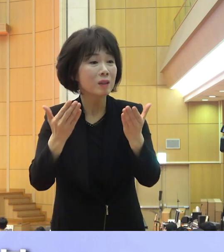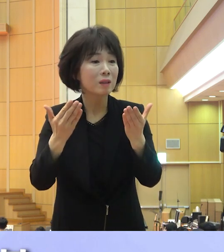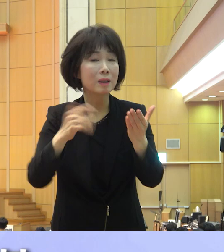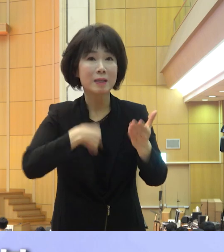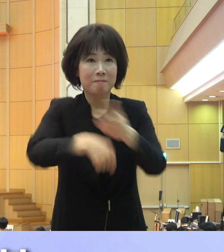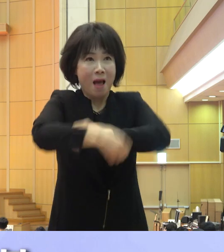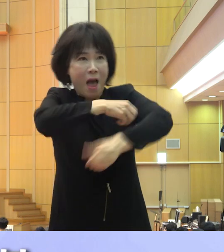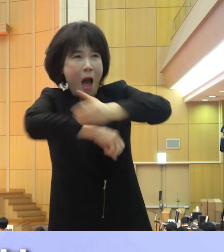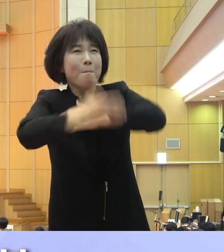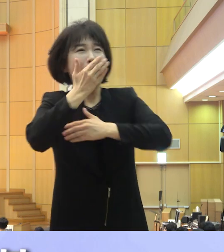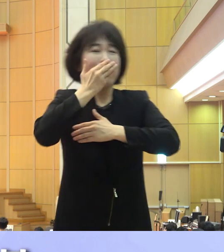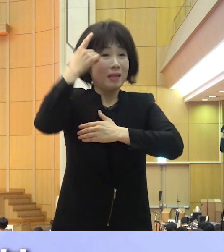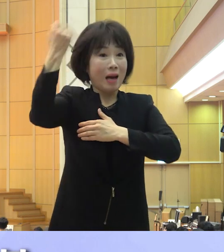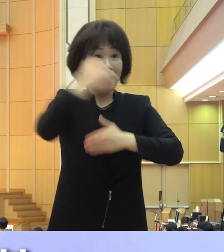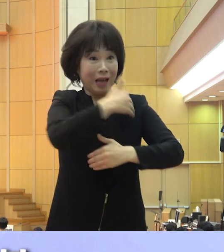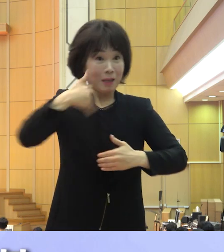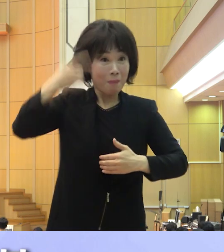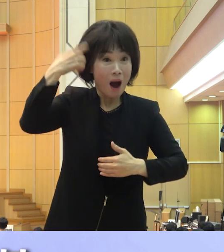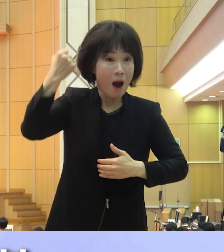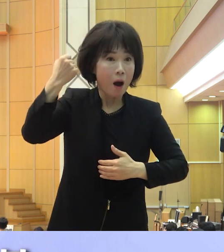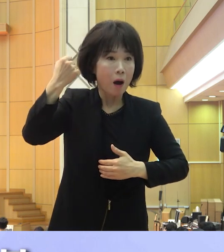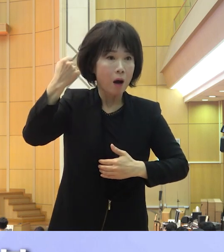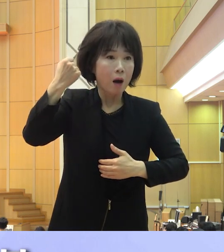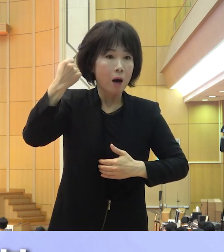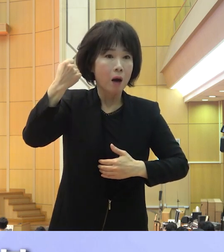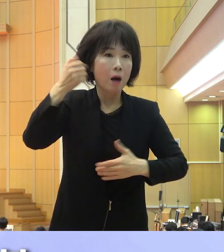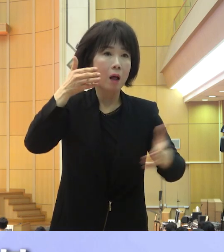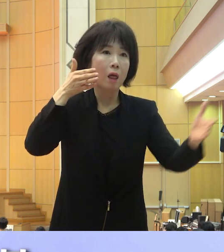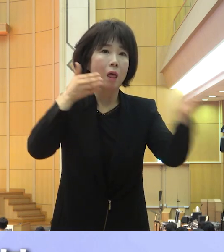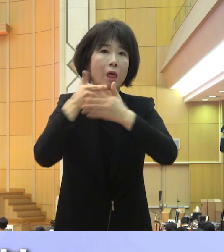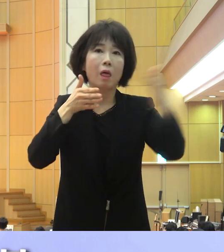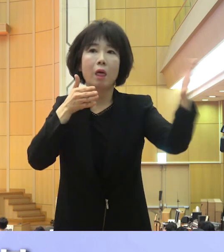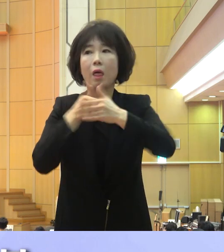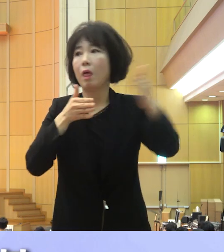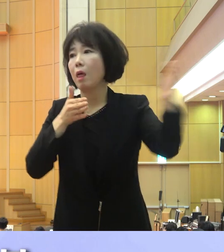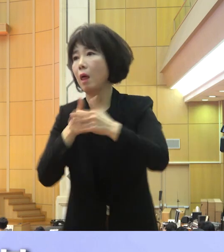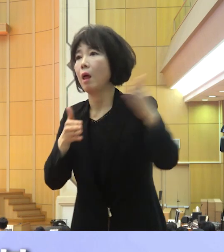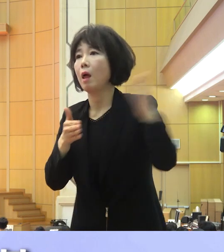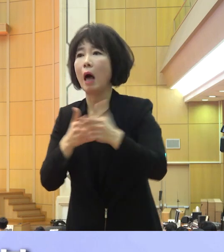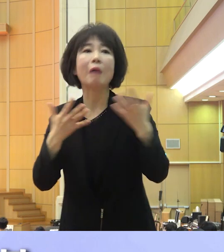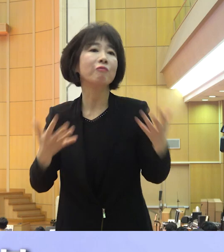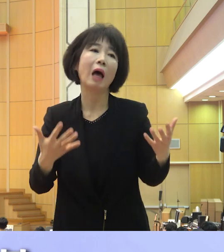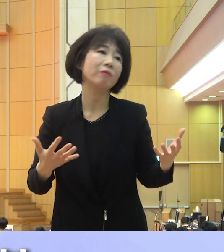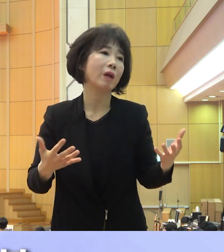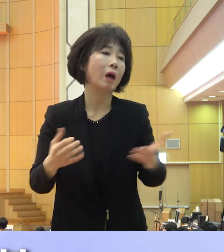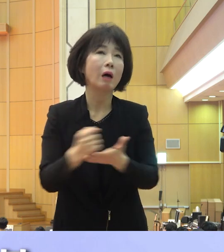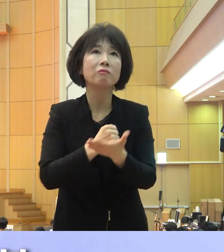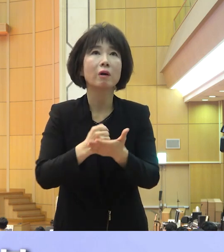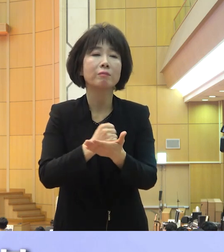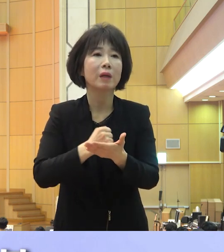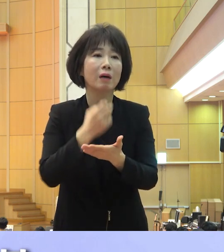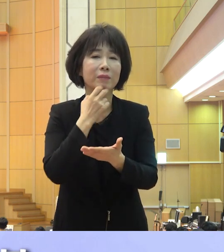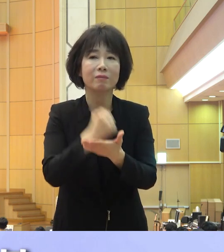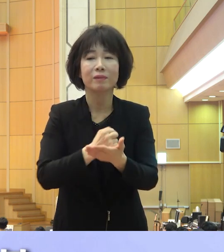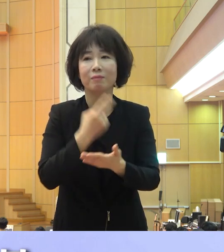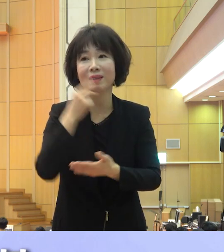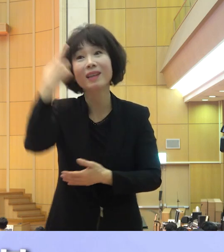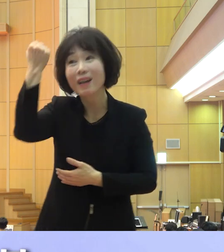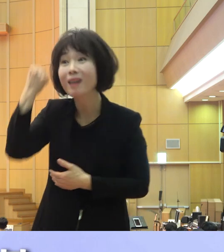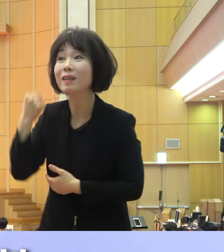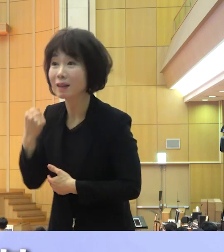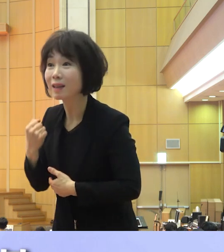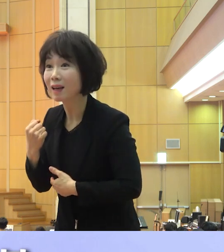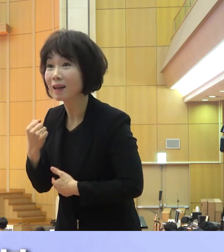되는 줄 알지만 그렇게 되는 게 아니에요. 그러니까 세상 사람들은 모르니까 운 찾는 것이고, 우리는 그냥 우연히 운이 아니고